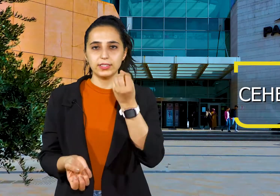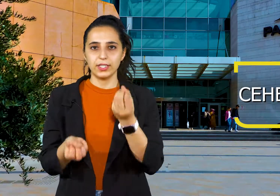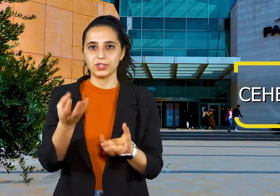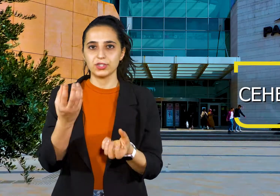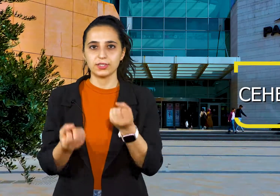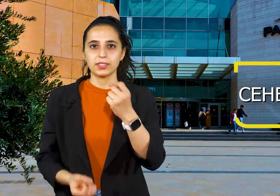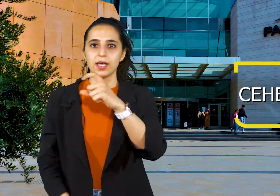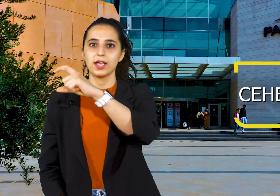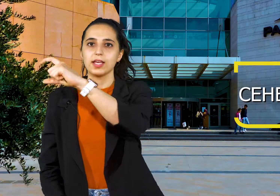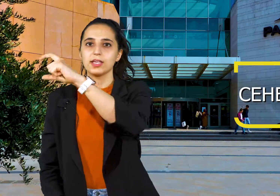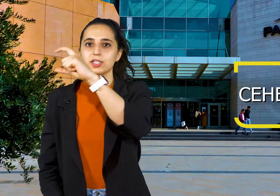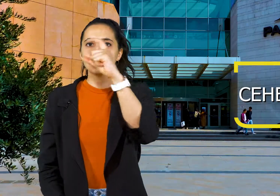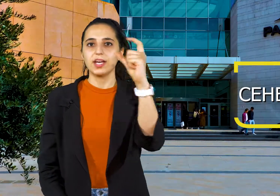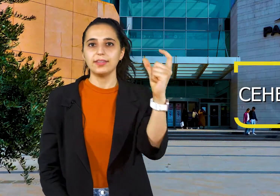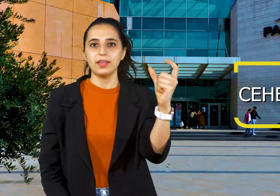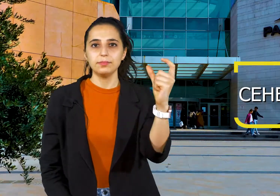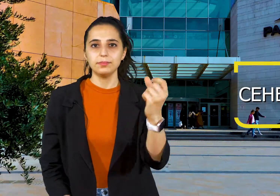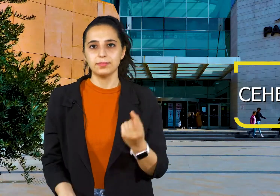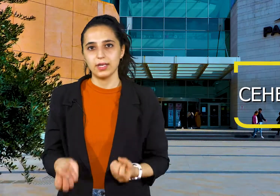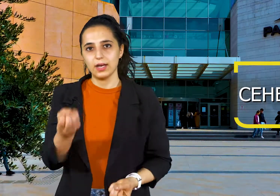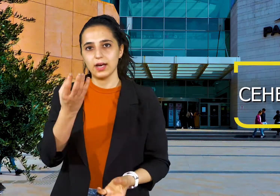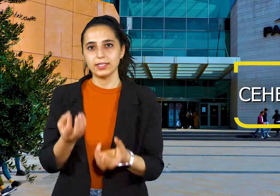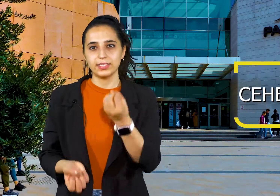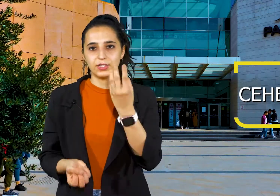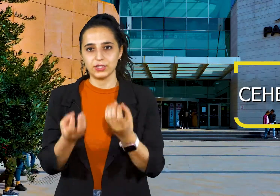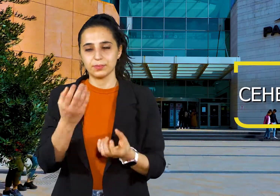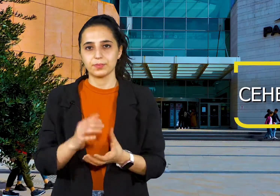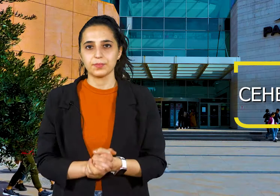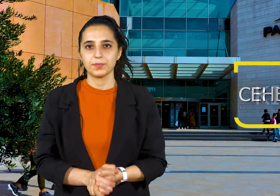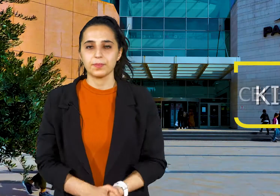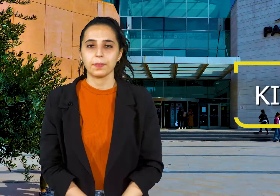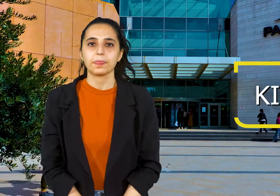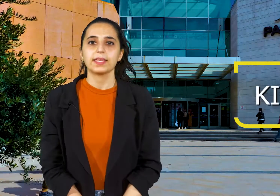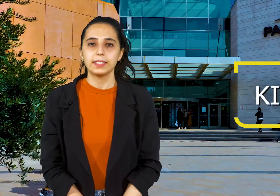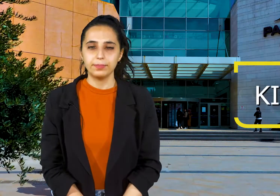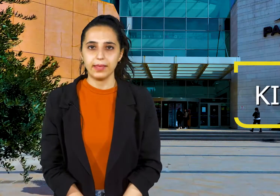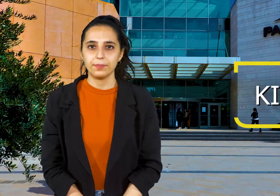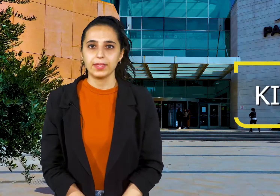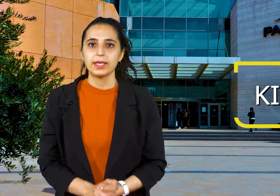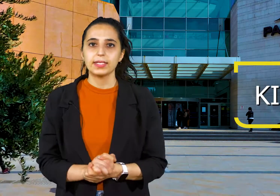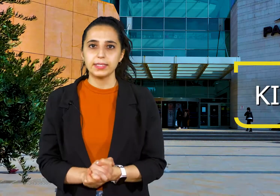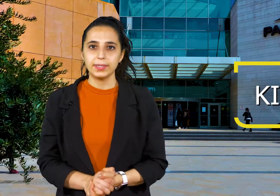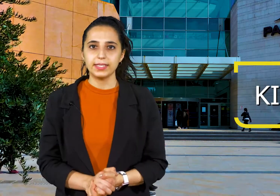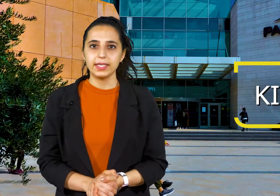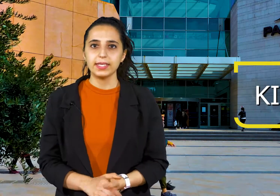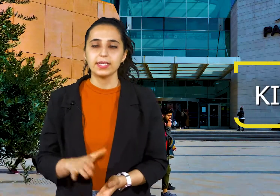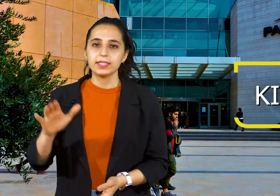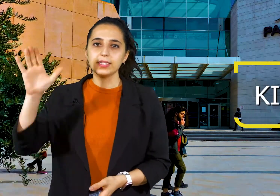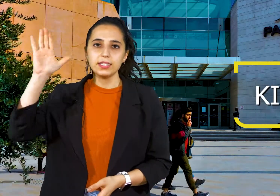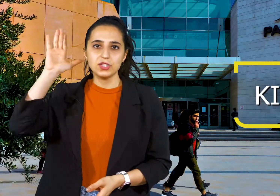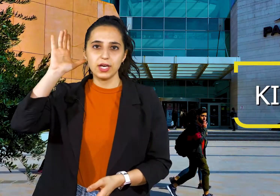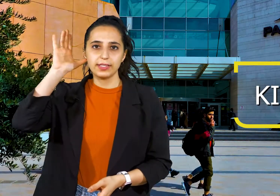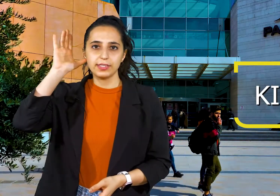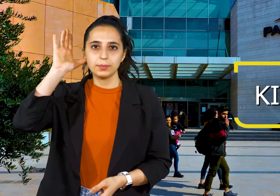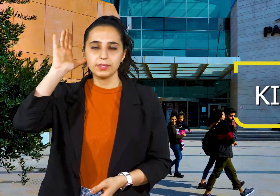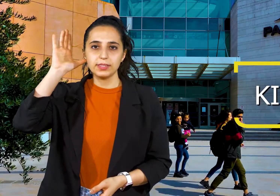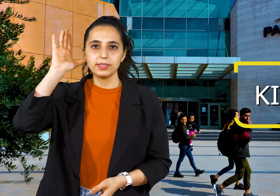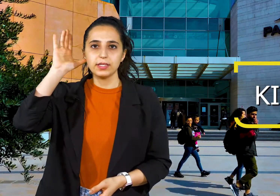ateş. Cehennem, ateş. Kıble. Kıblede din işareti yapılır